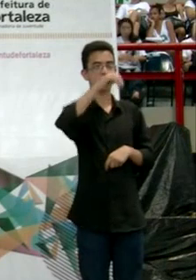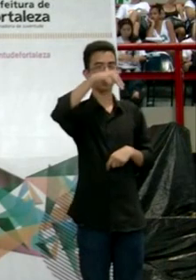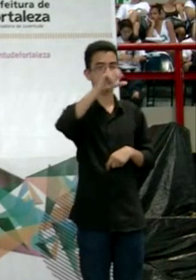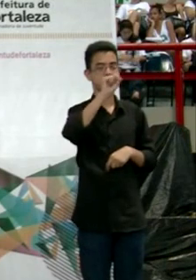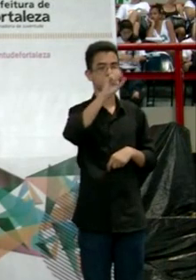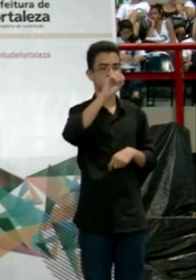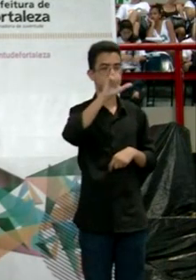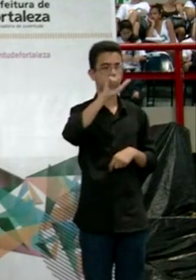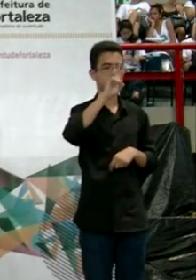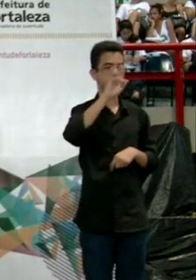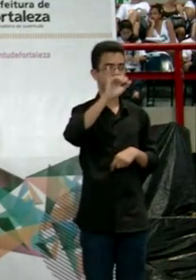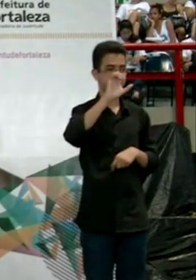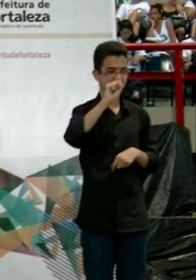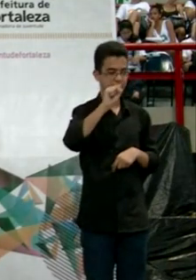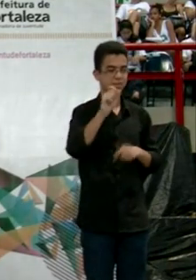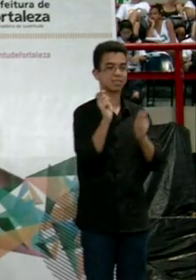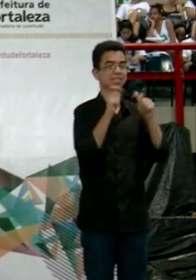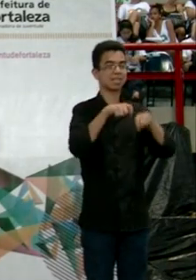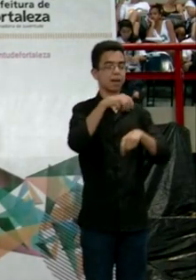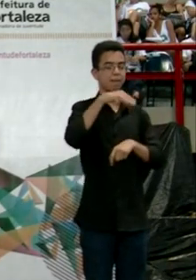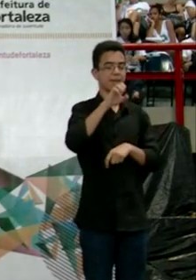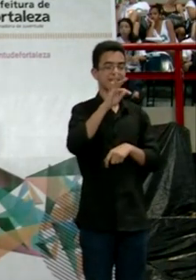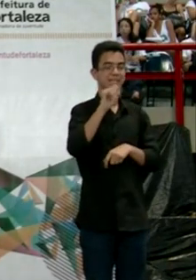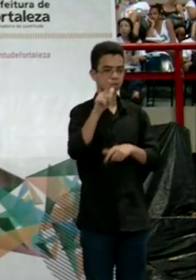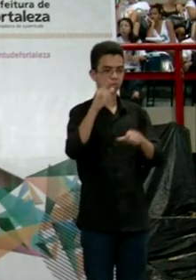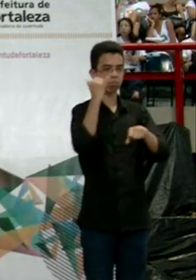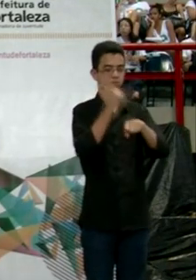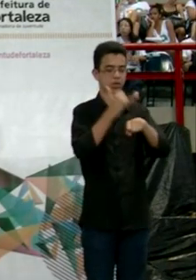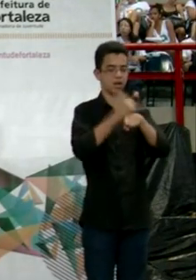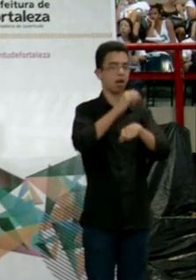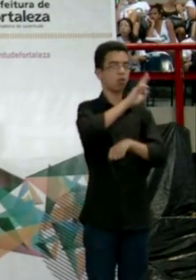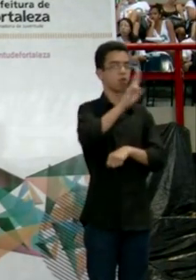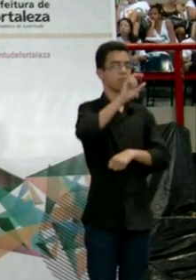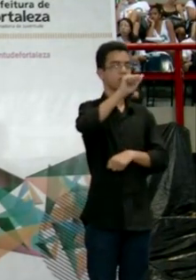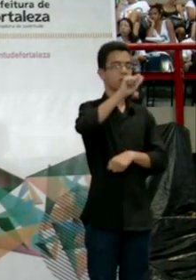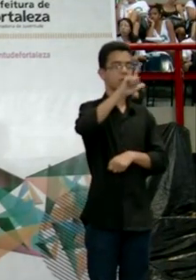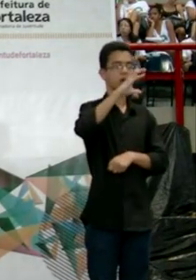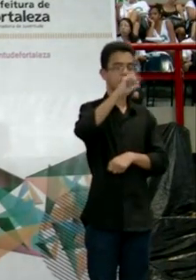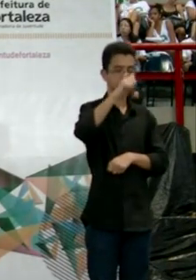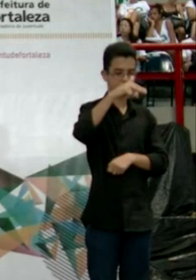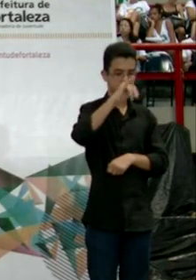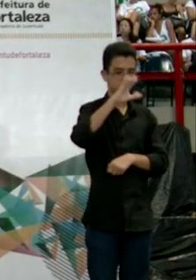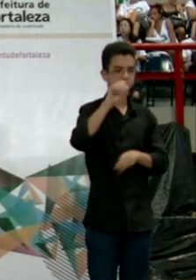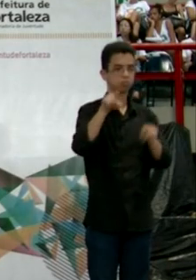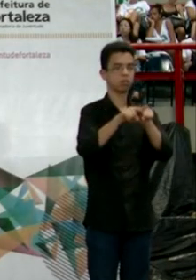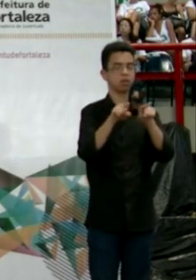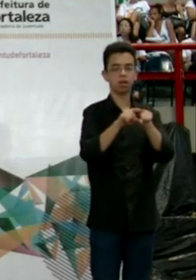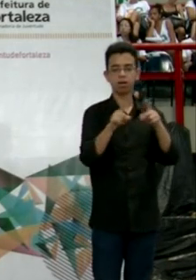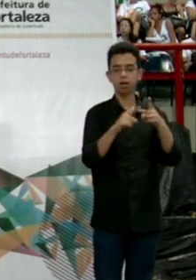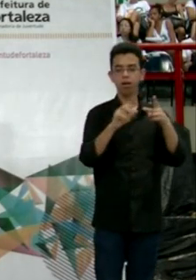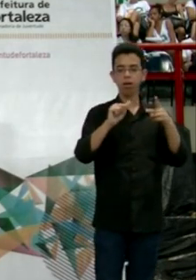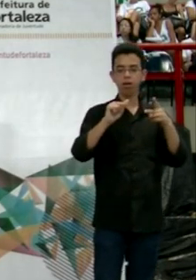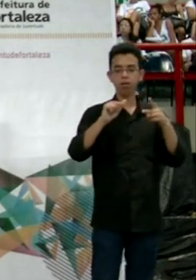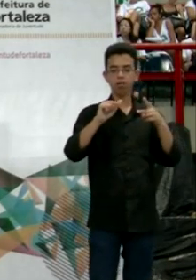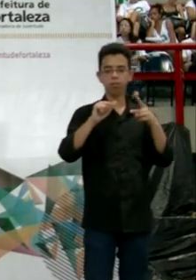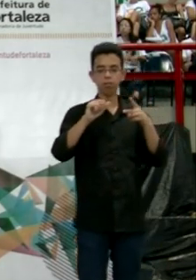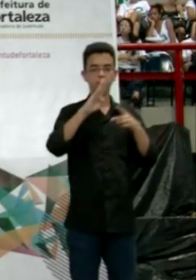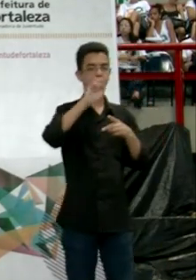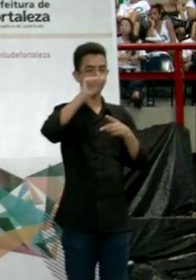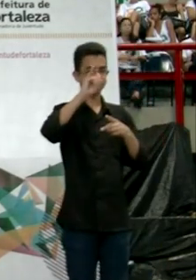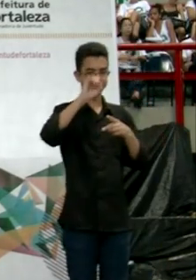solúveis são a de metais alcalinos e do amônio. Bases